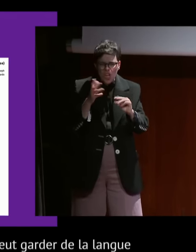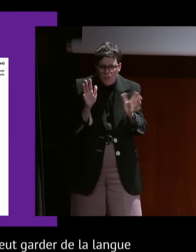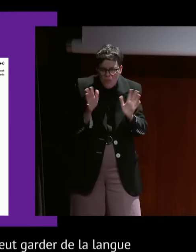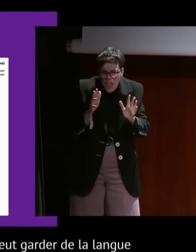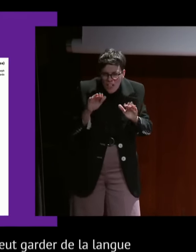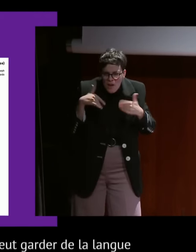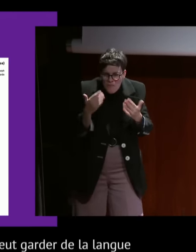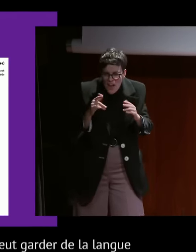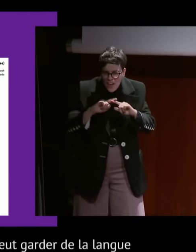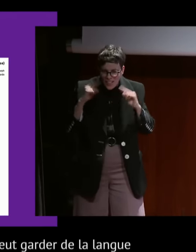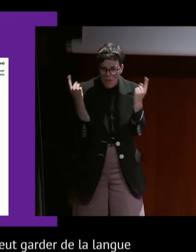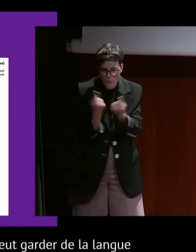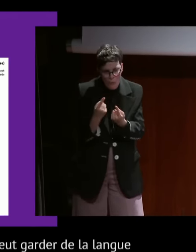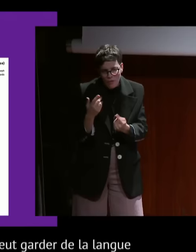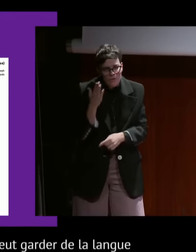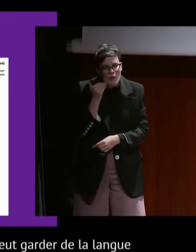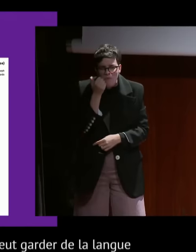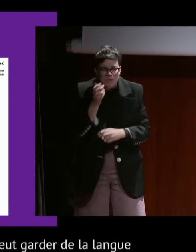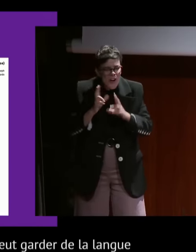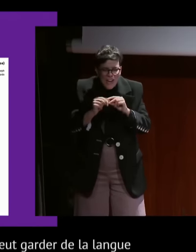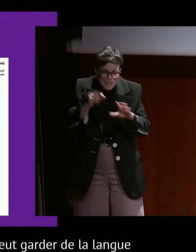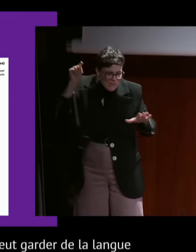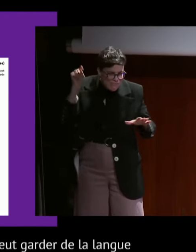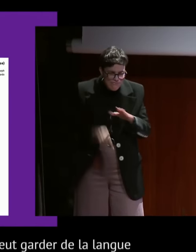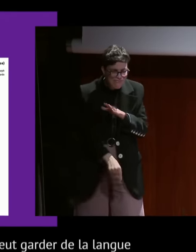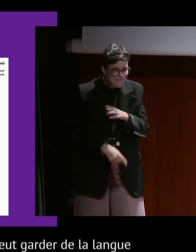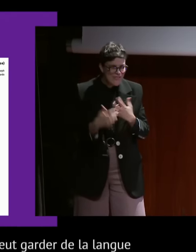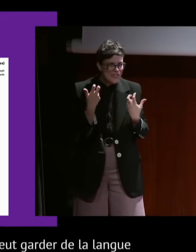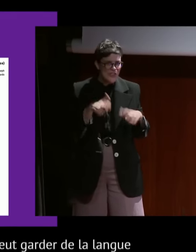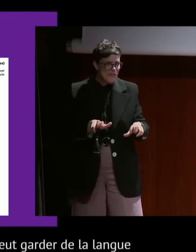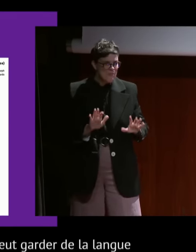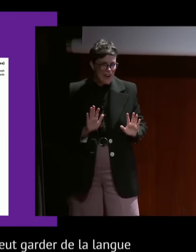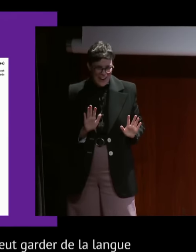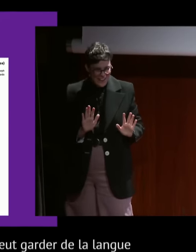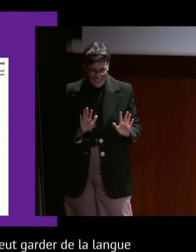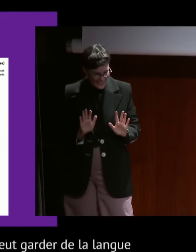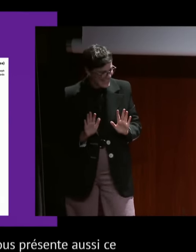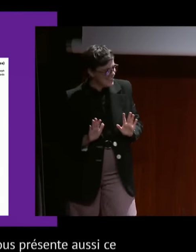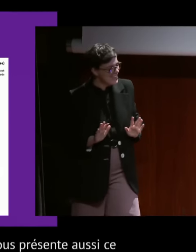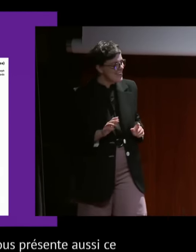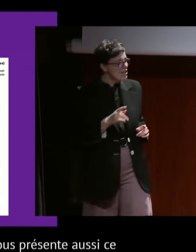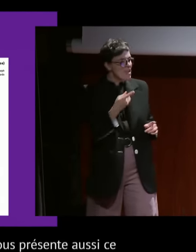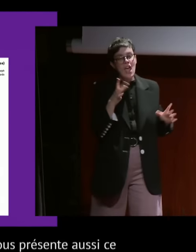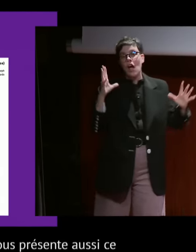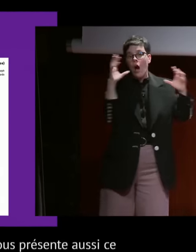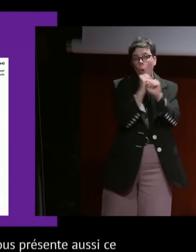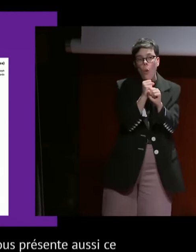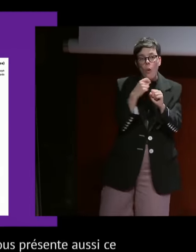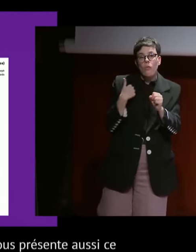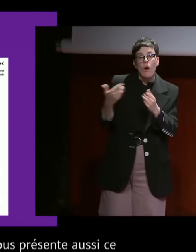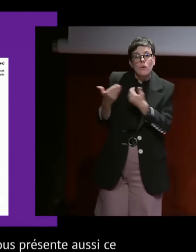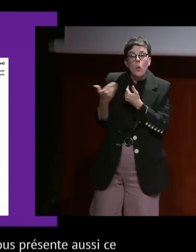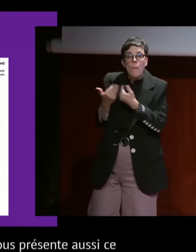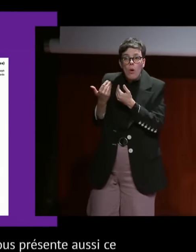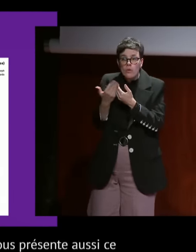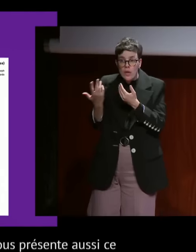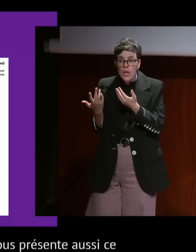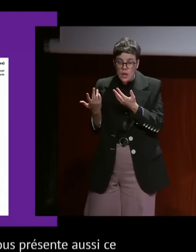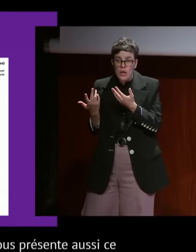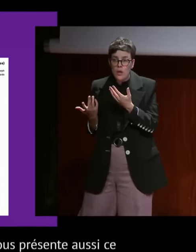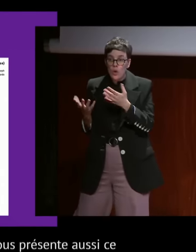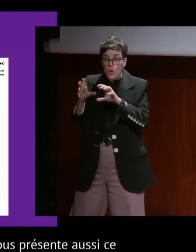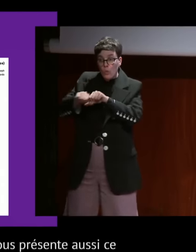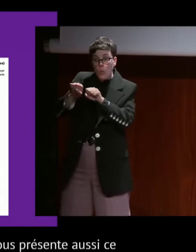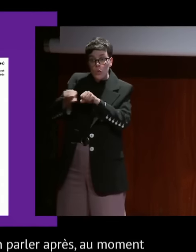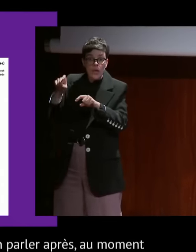Bon, Brigitte Baumier va peut-être en parler après, hein, au moment de la table ronde. C'est peut-être pas la peine que je m'étende trop sur ce sujet. Mais